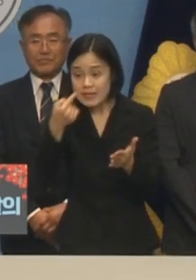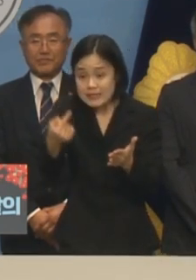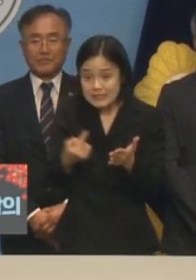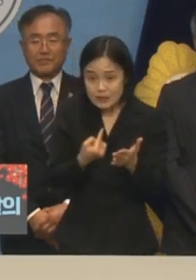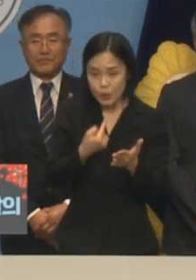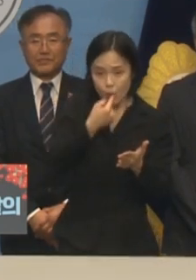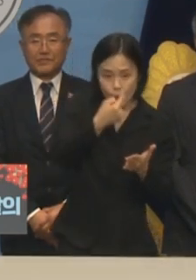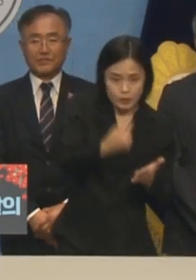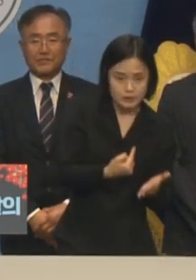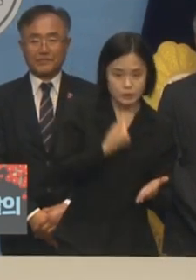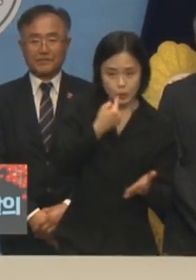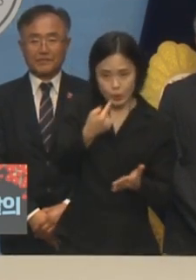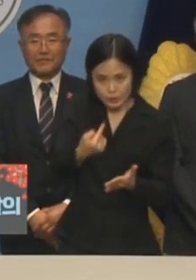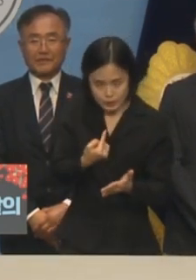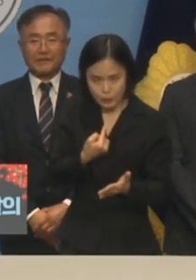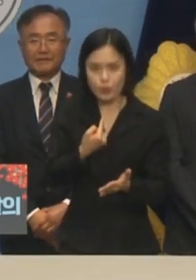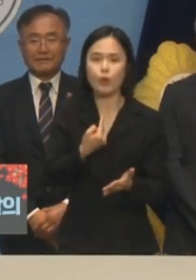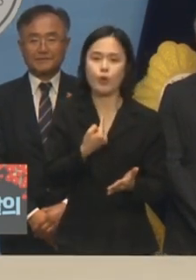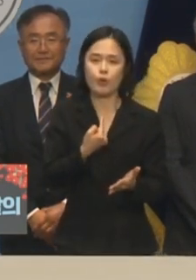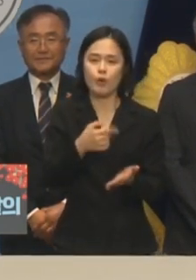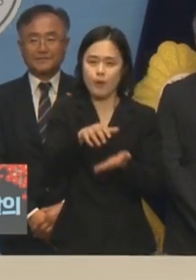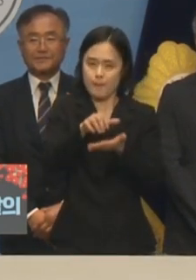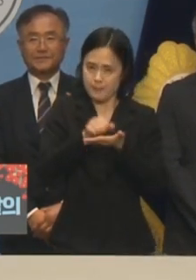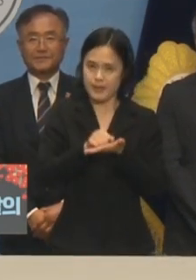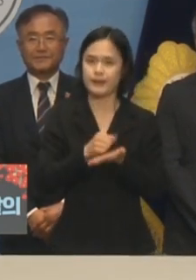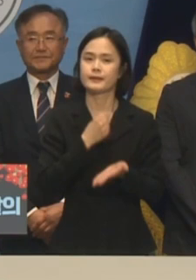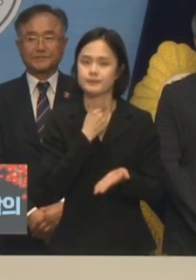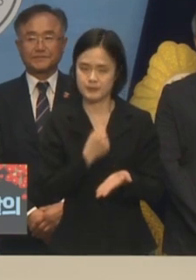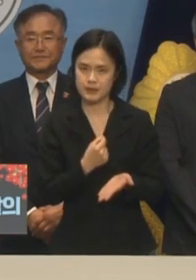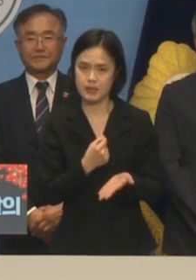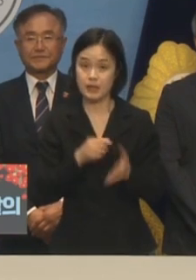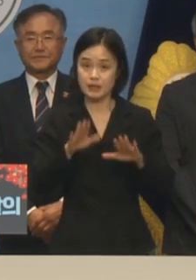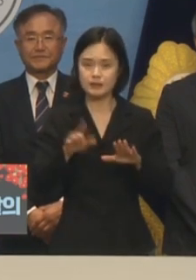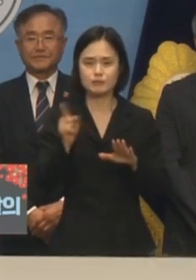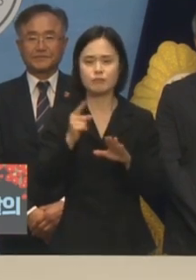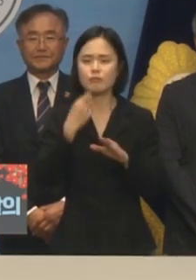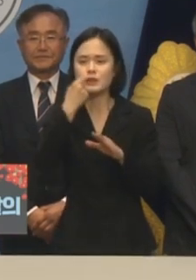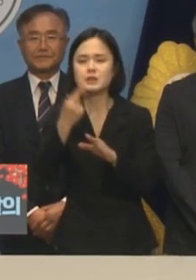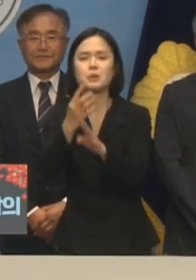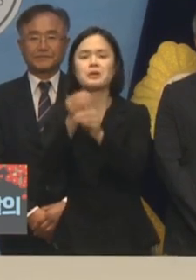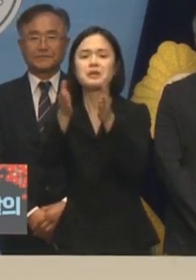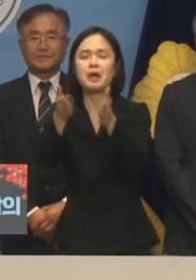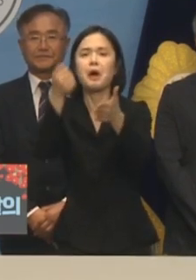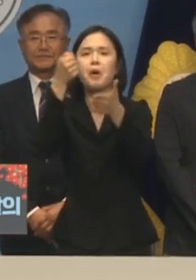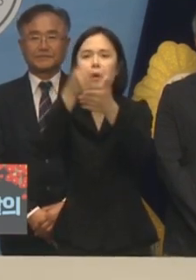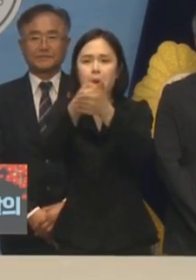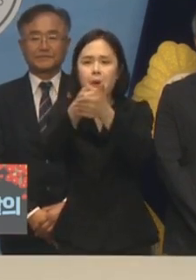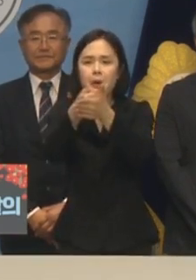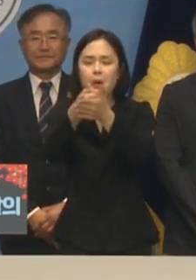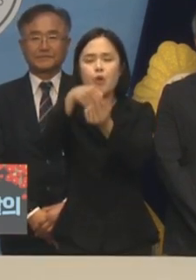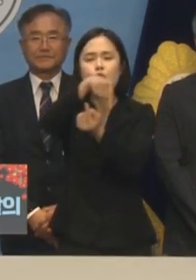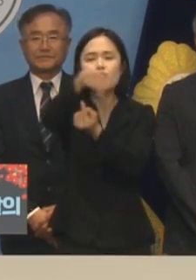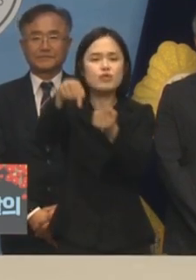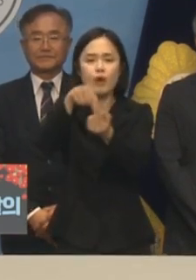지금처럼 시행령에 따른 제한된 기간의 접수가 아닌 항시 신고를